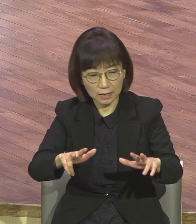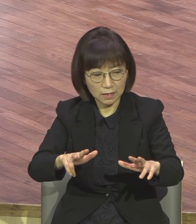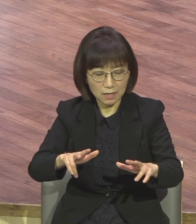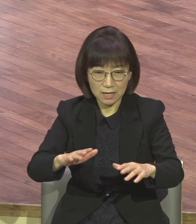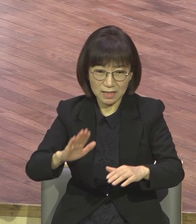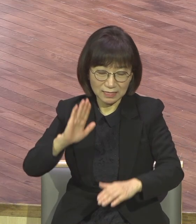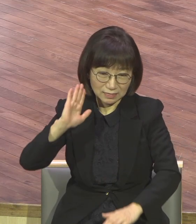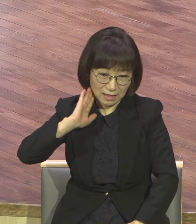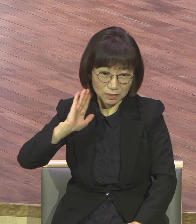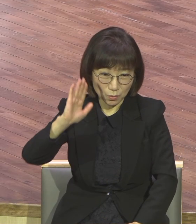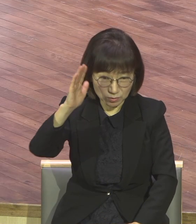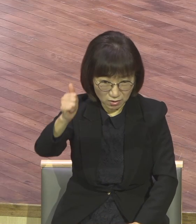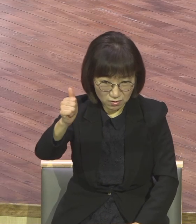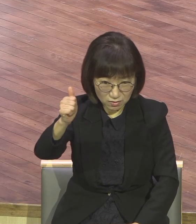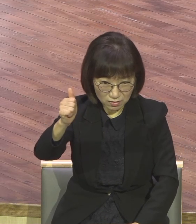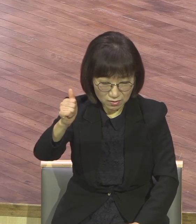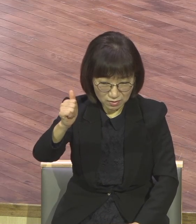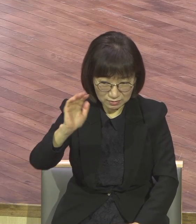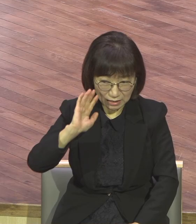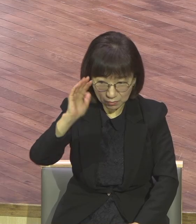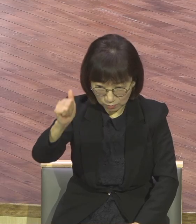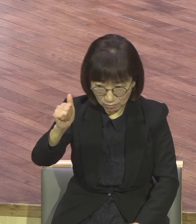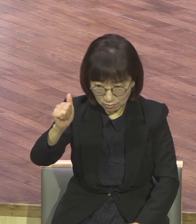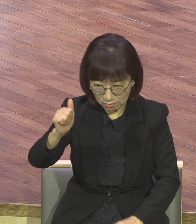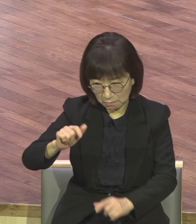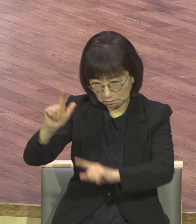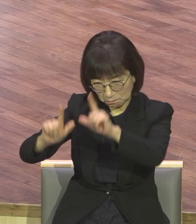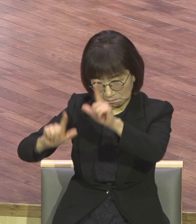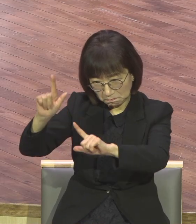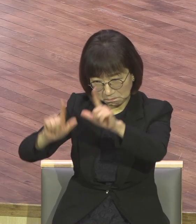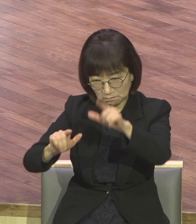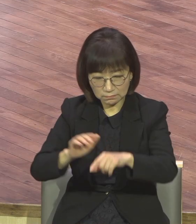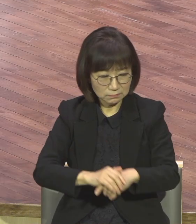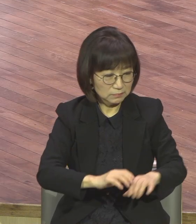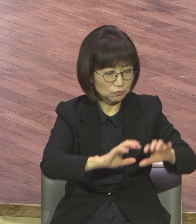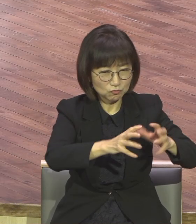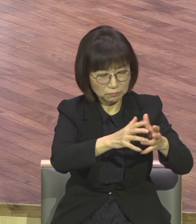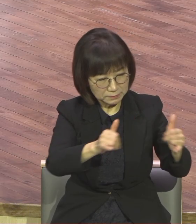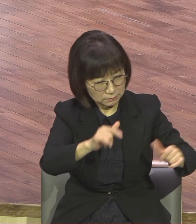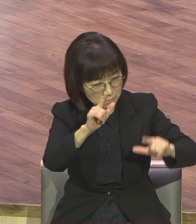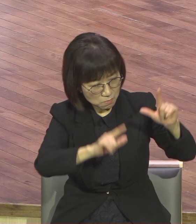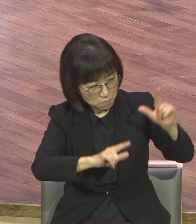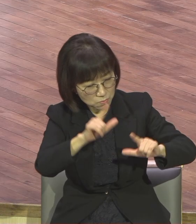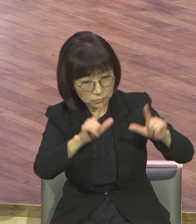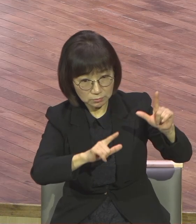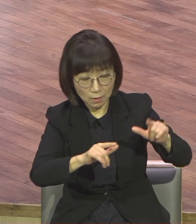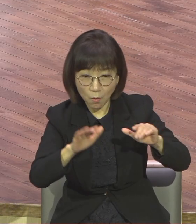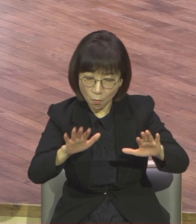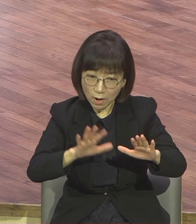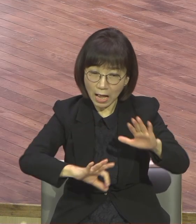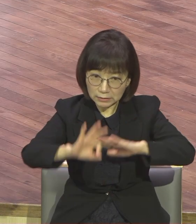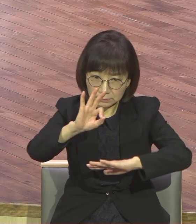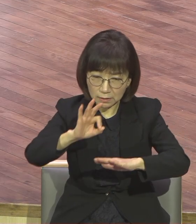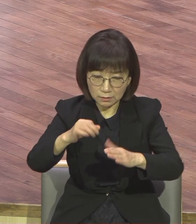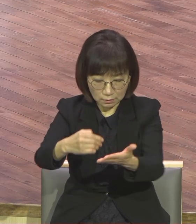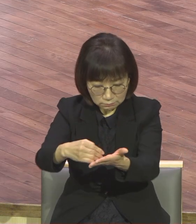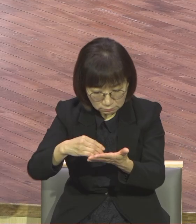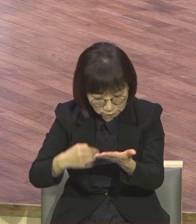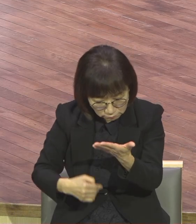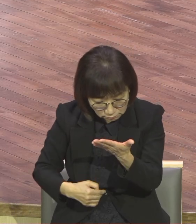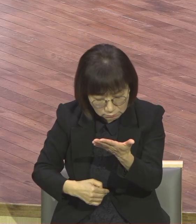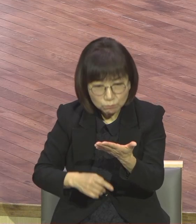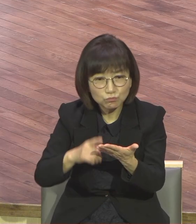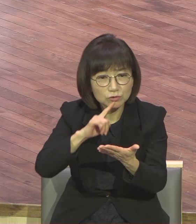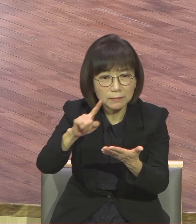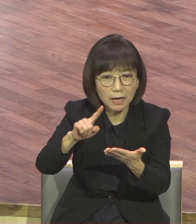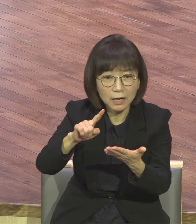지도자다운 지도자를 보았고 국민다운 국민을 보았다라고 하는 글이 올라왔어요. 오늘 아침에. 이게 뭔 말인가